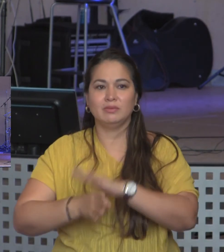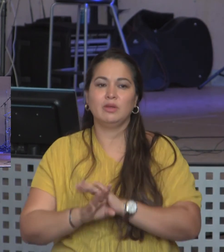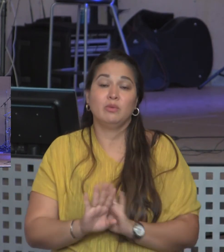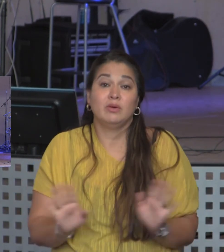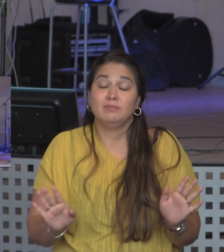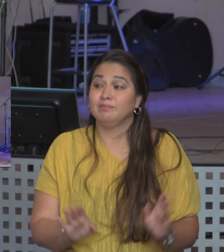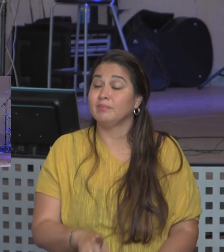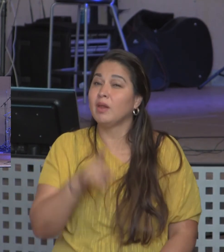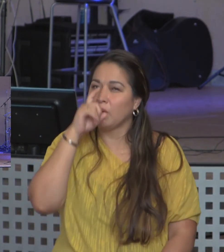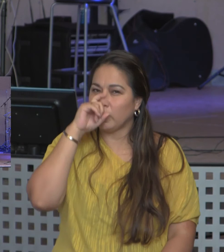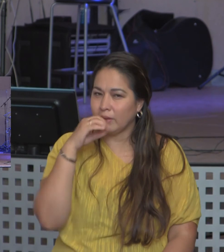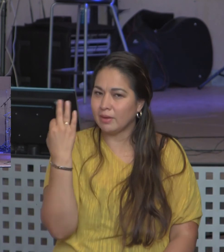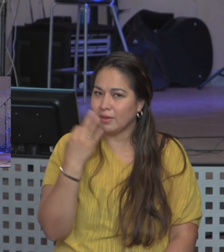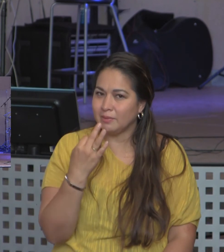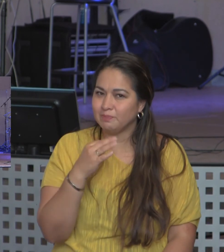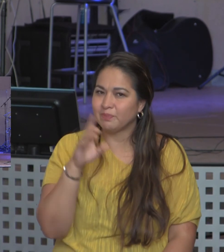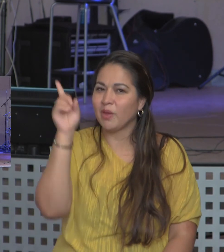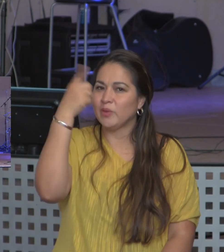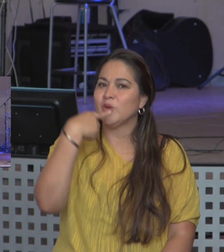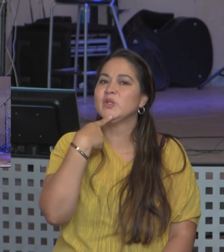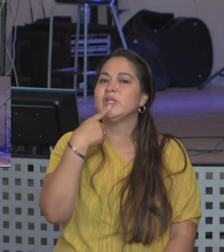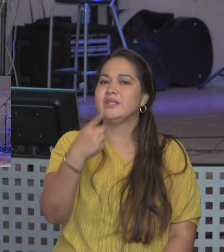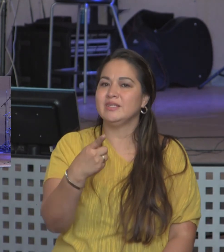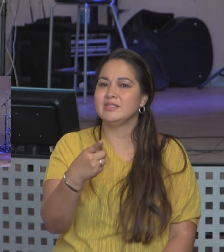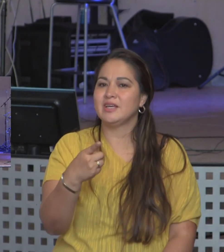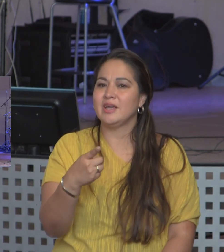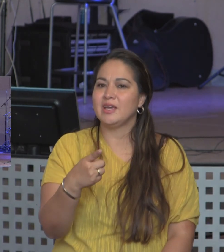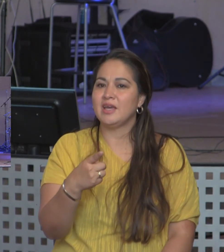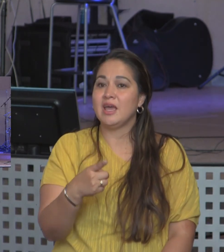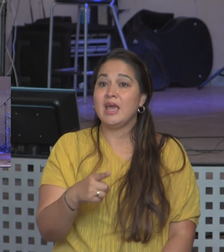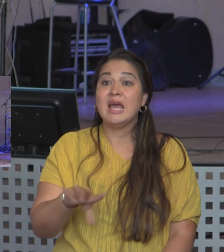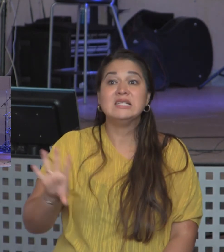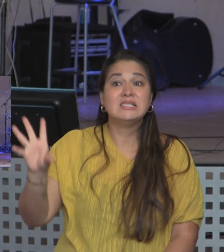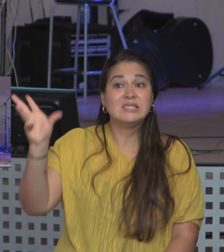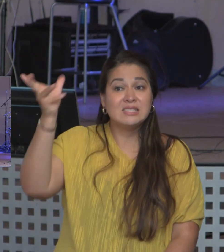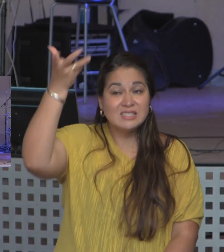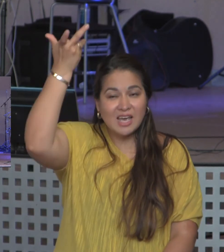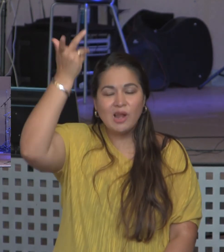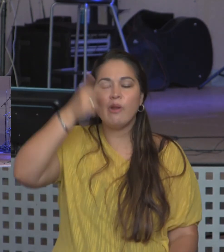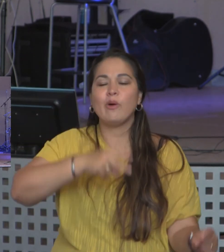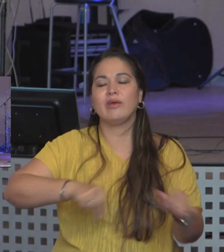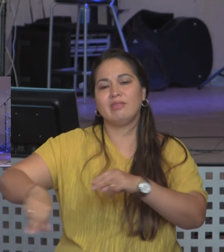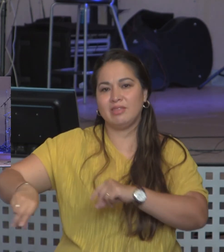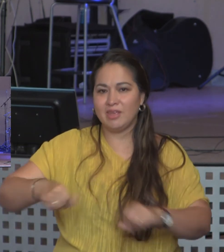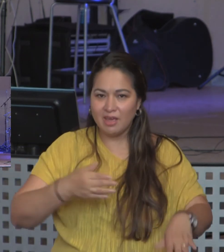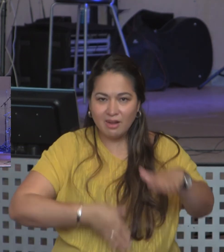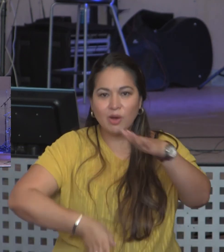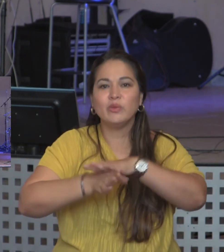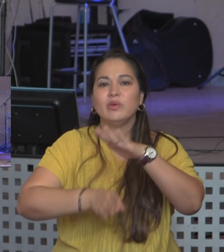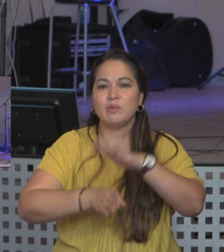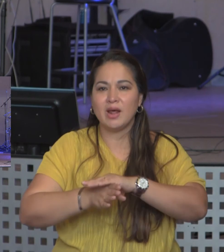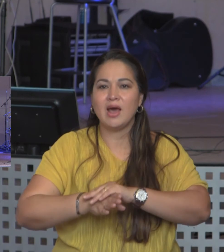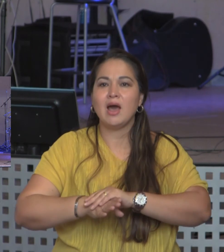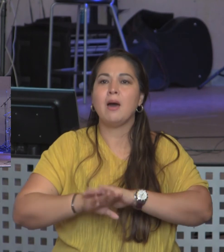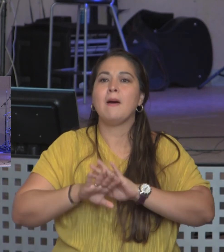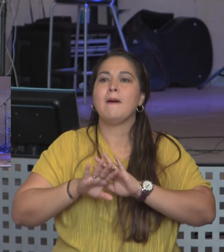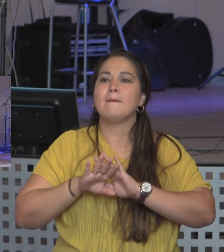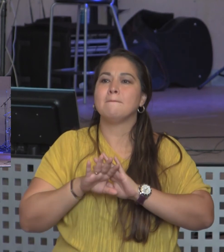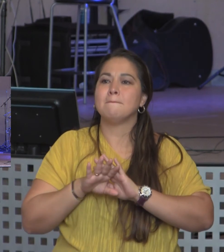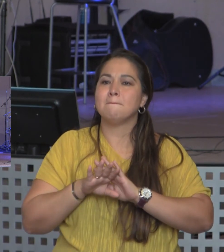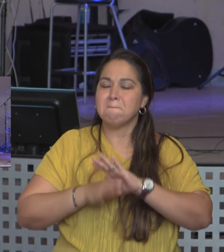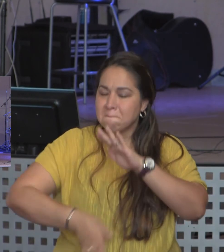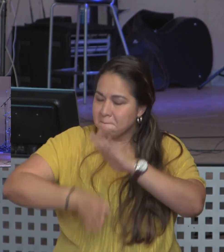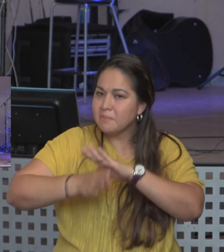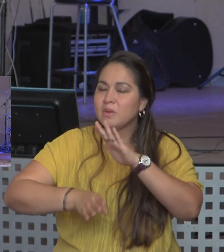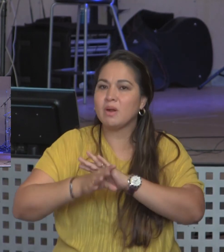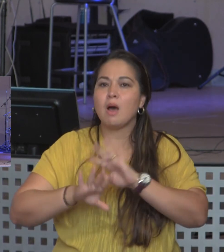dice, antes bien pasarán cielo y tierra que su palabra.